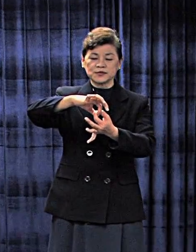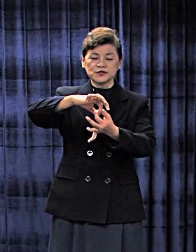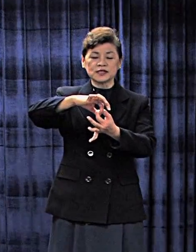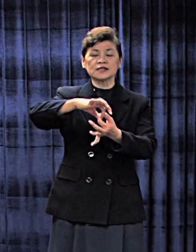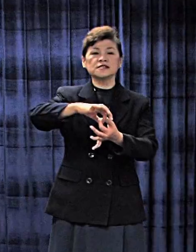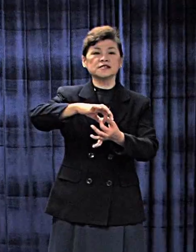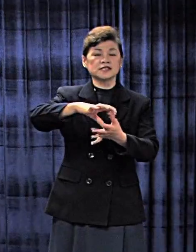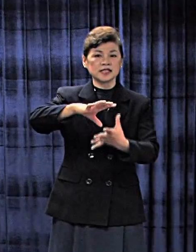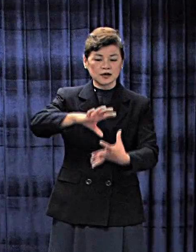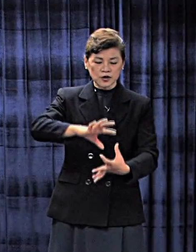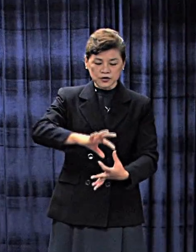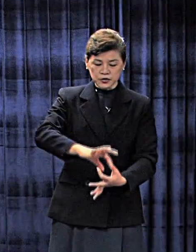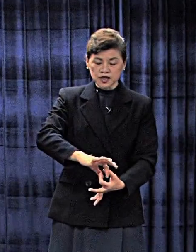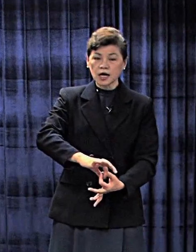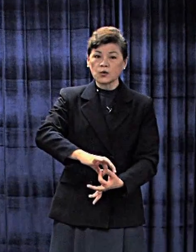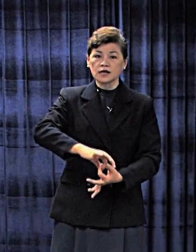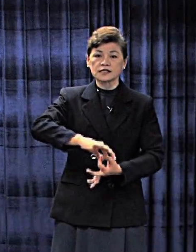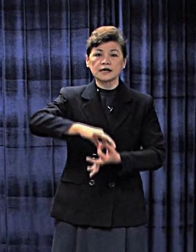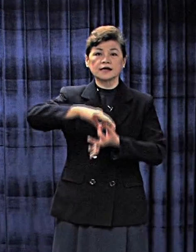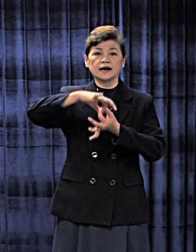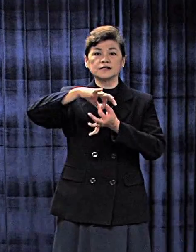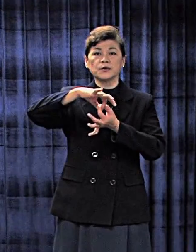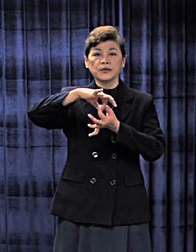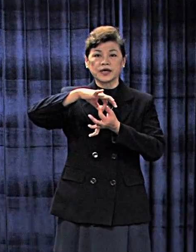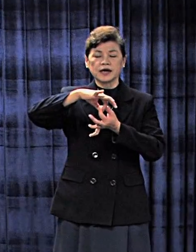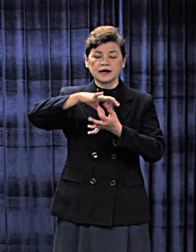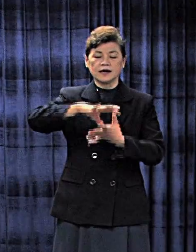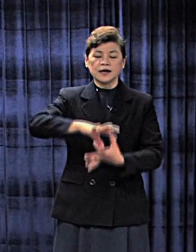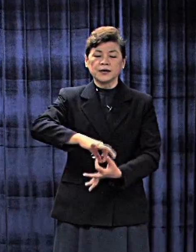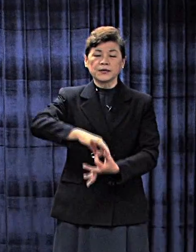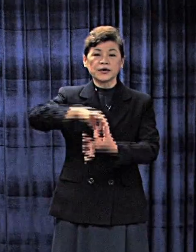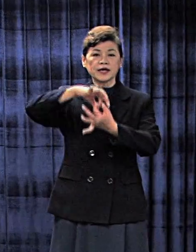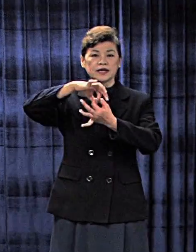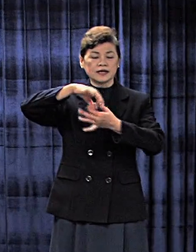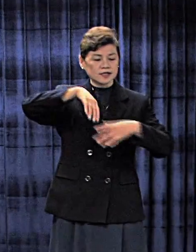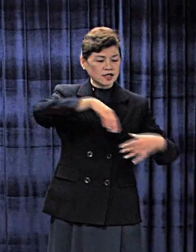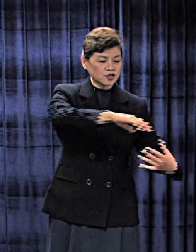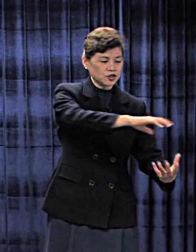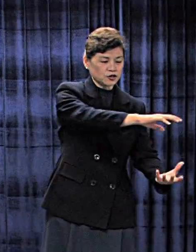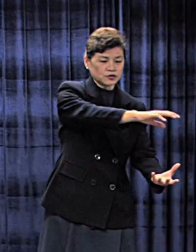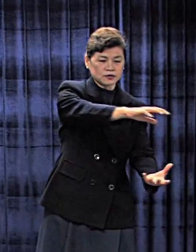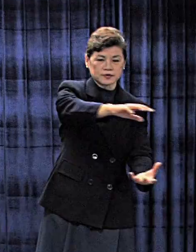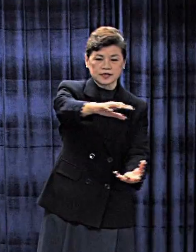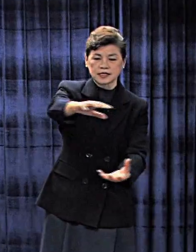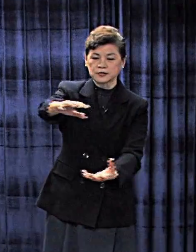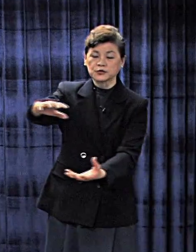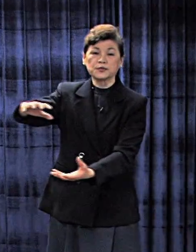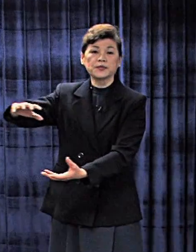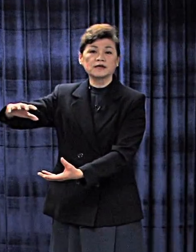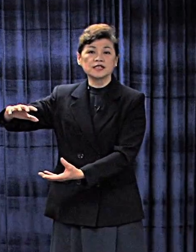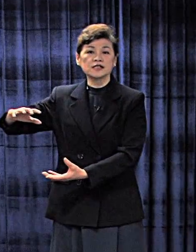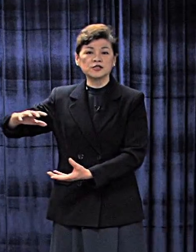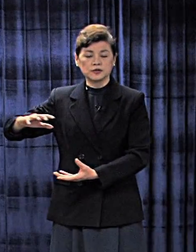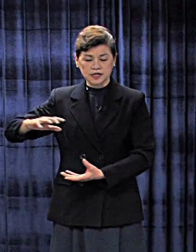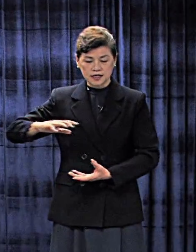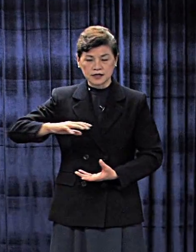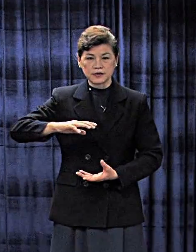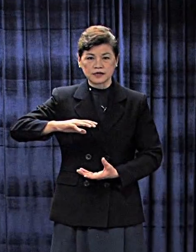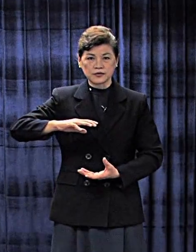指跟食指相扣，由下往上拉，叫为哈，为地球，假装抱着一个球在前面，为